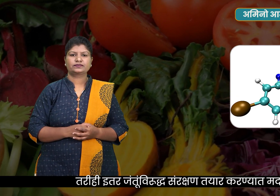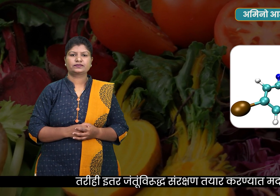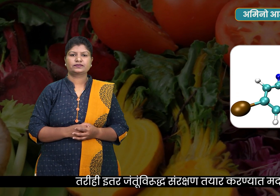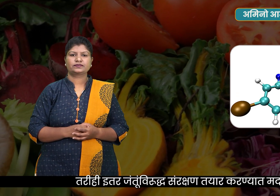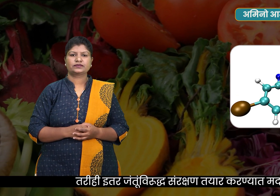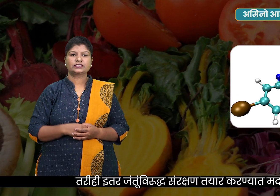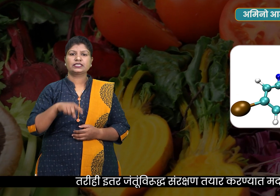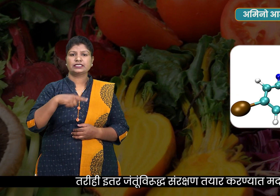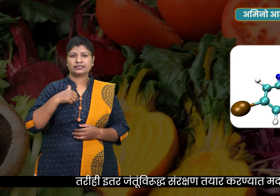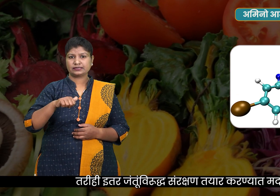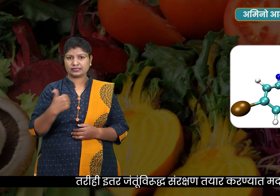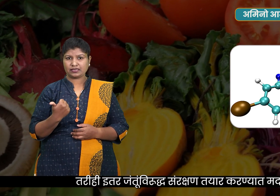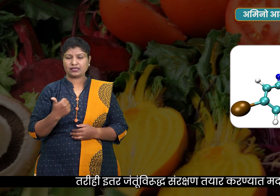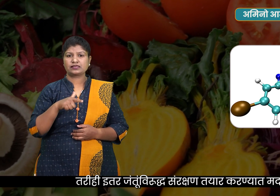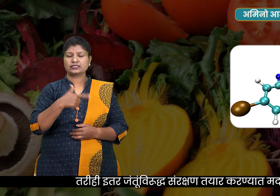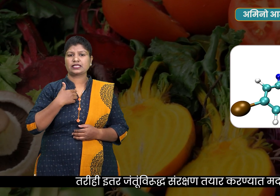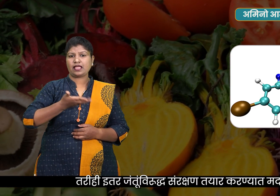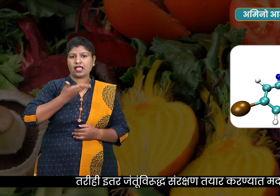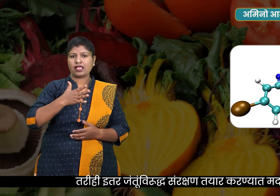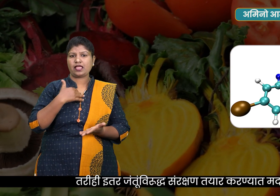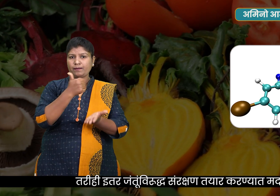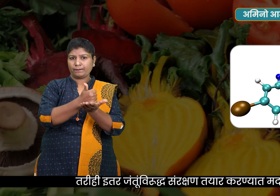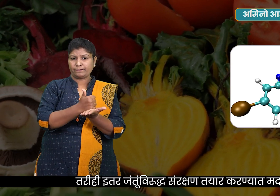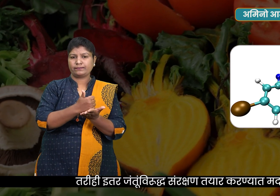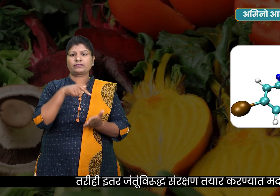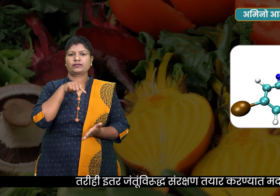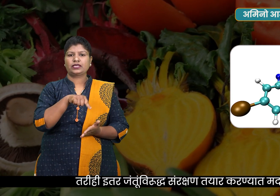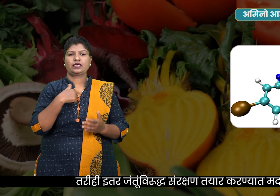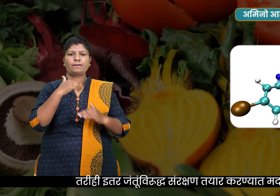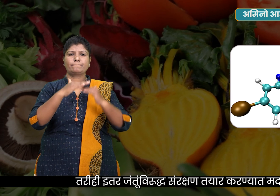तरीही इतर जंतूंविरुद्ध संरक्षण तयार करण्यात मदत करतात.